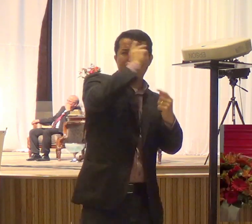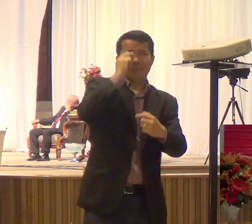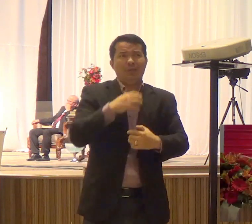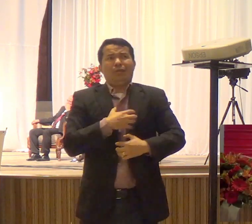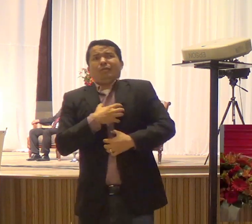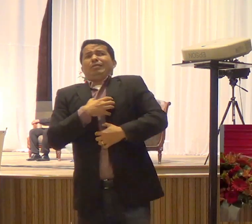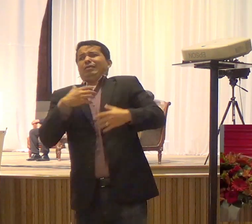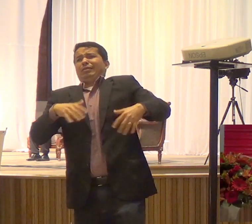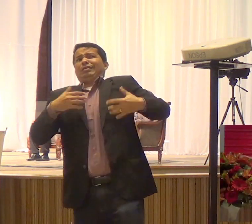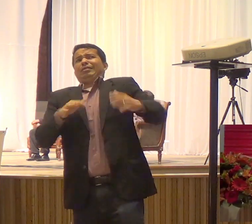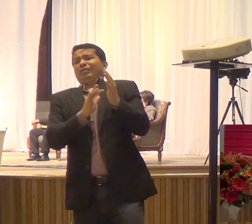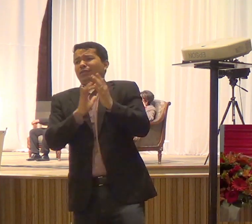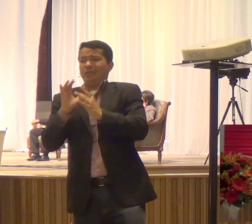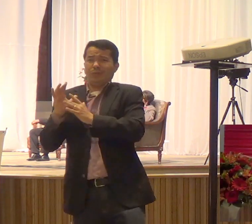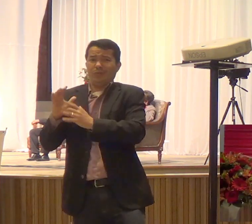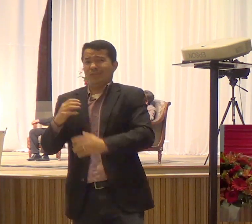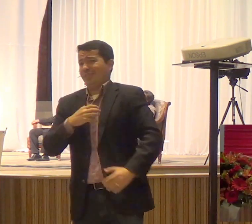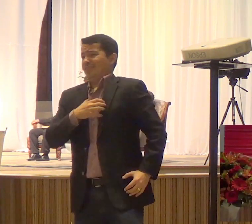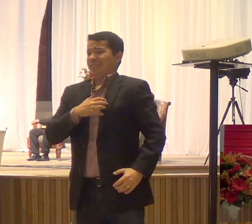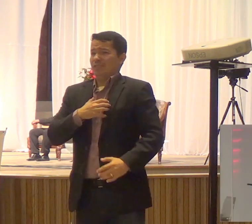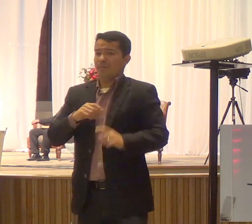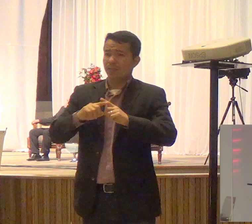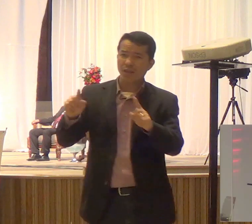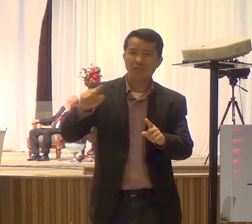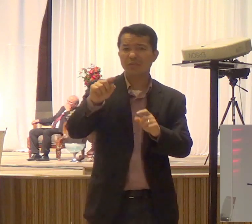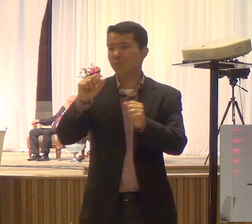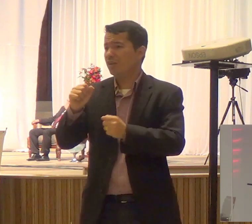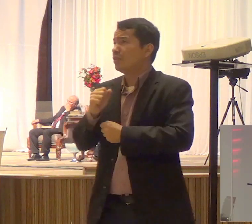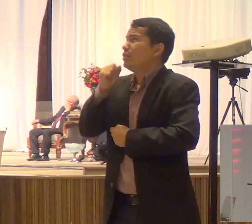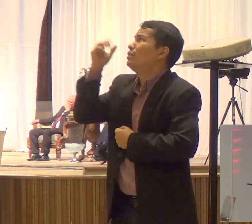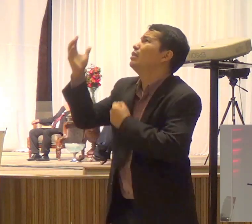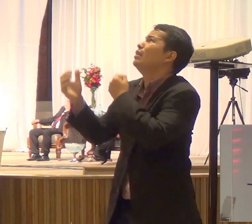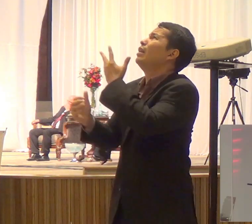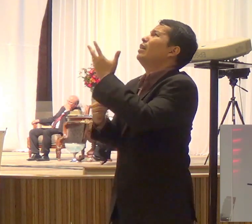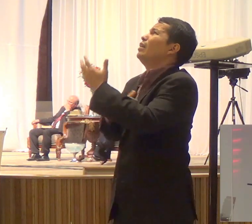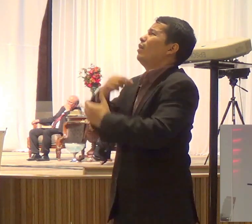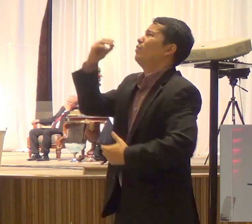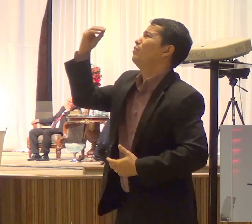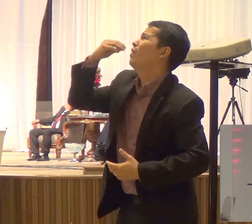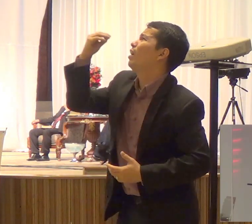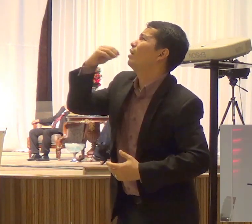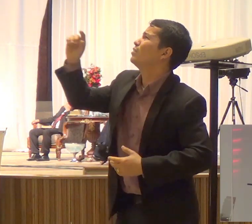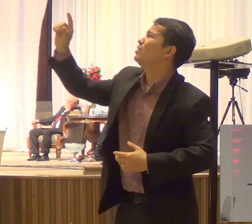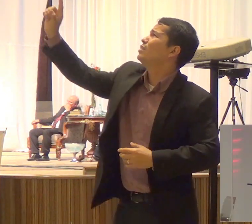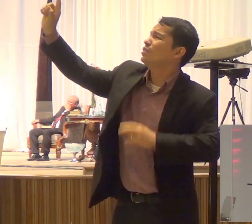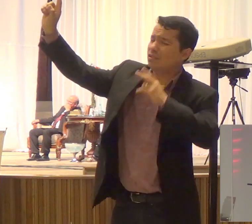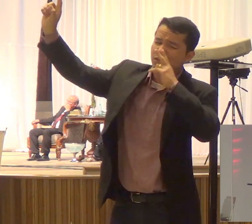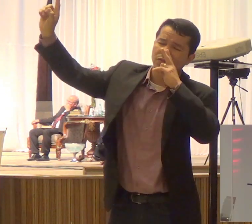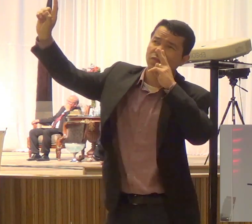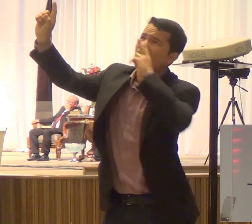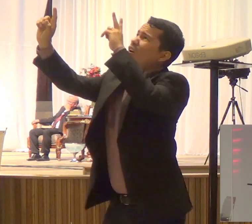e a gente poder dizer: Senhor, eu sei que eu sou fraco, mas Tu és forte, e mesmo eu caído, o Senhor me